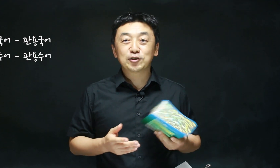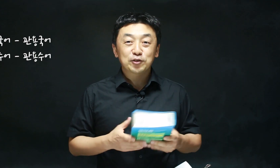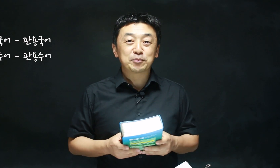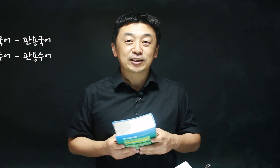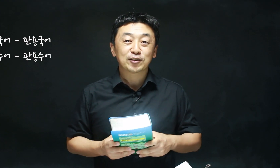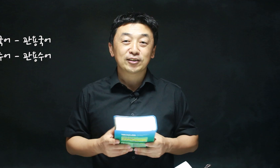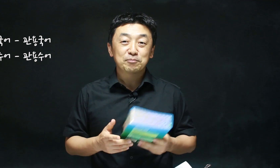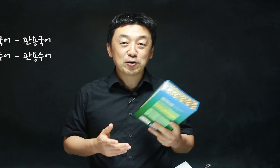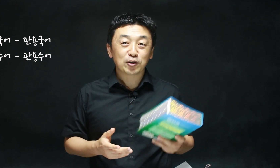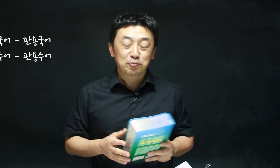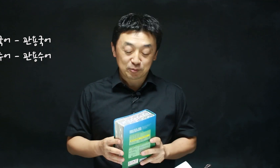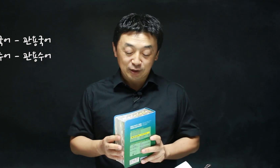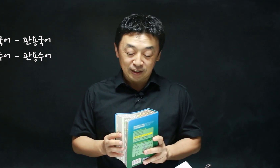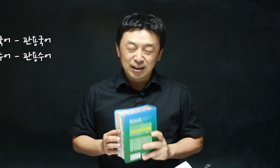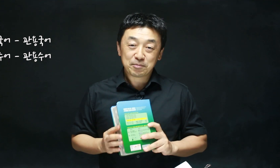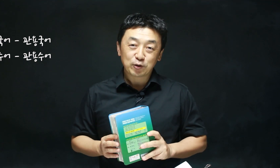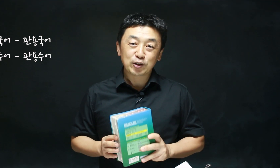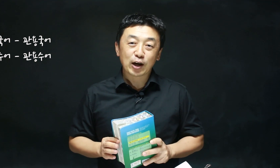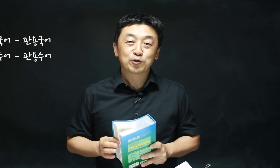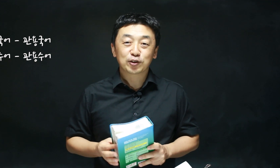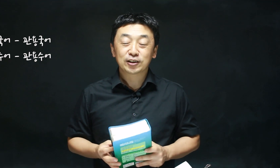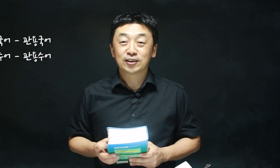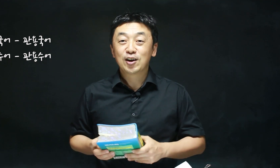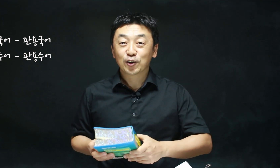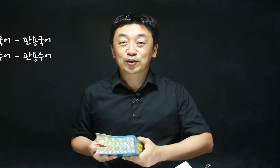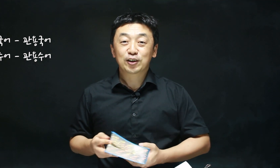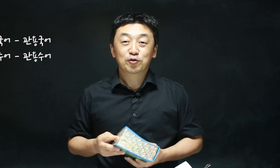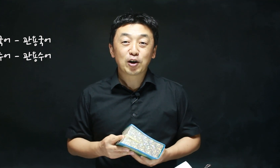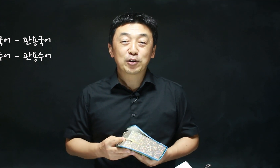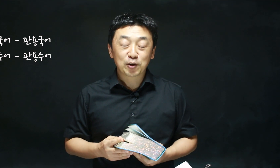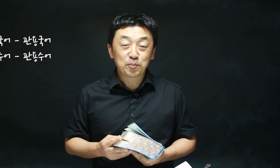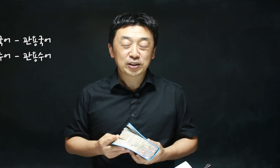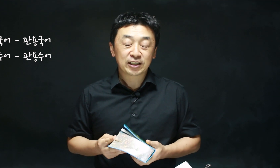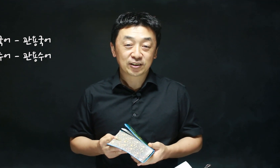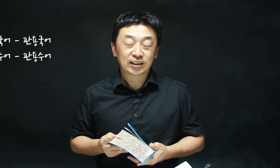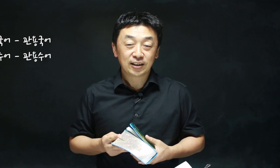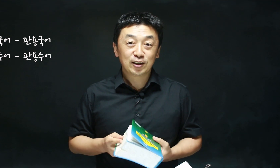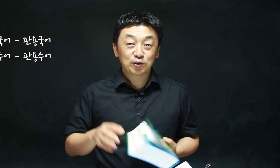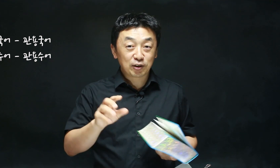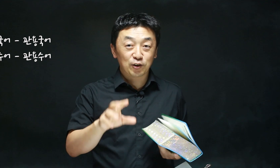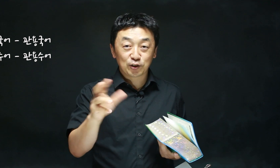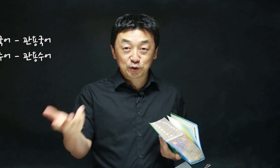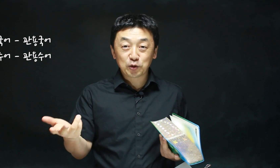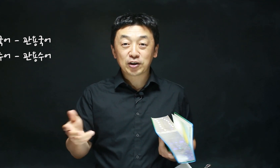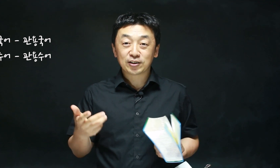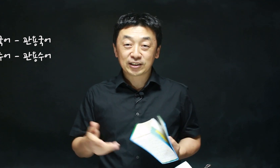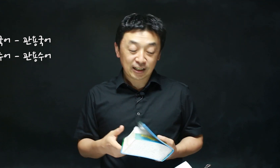우리 입장에서는 매우 어려운 부분이 바로 이 관용 국어를 어떻게 수화와 접목시킬 것인가? 수화 언어로 통역할 것인가?